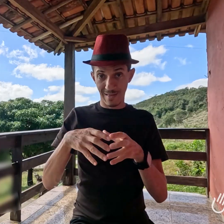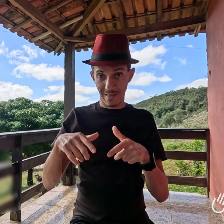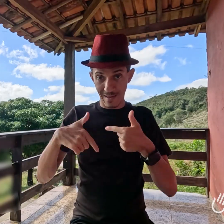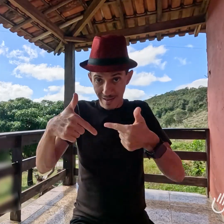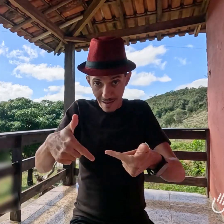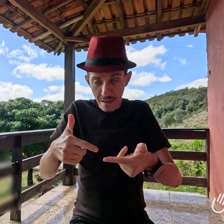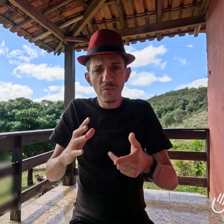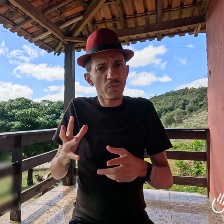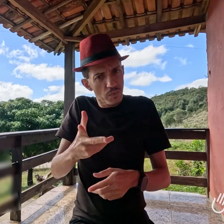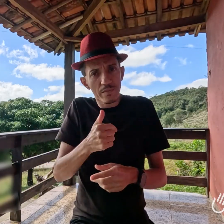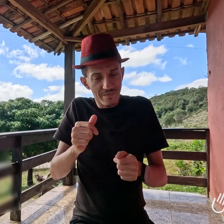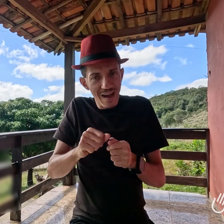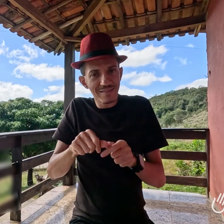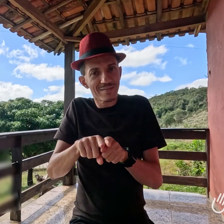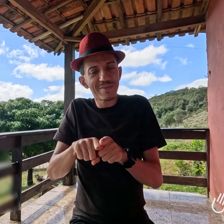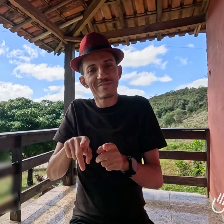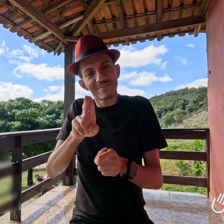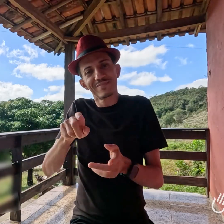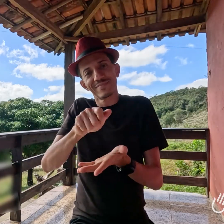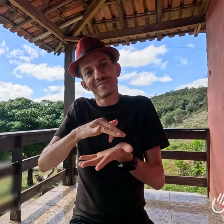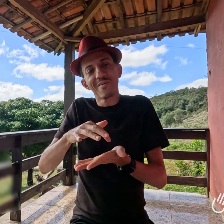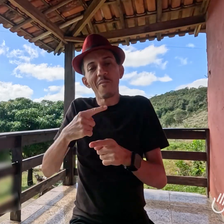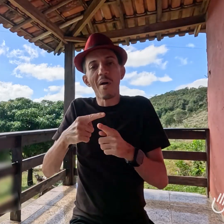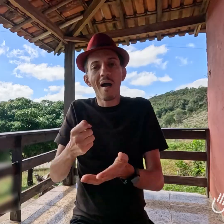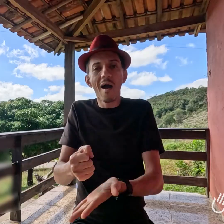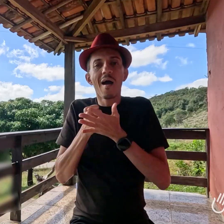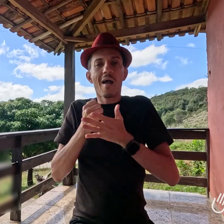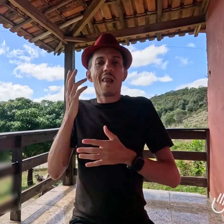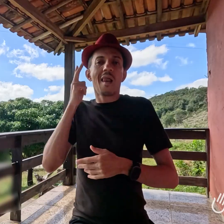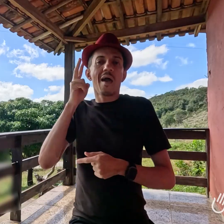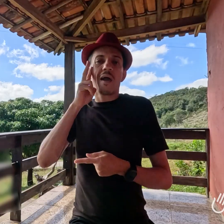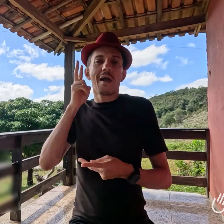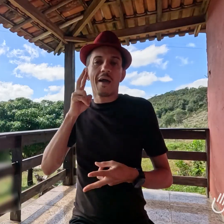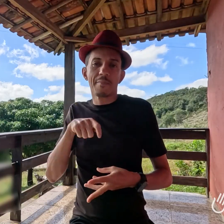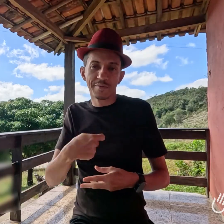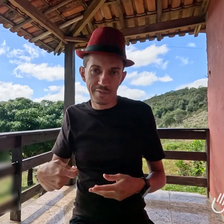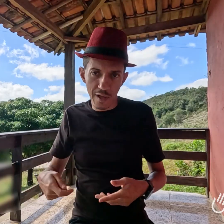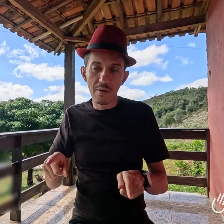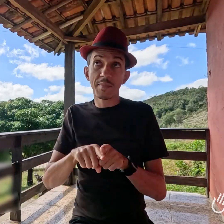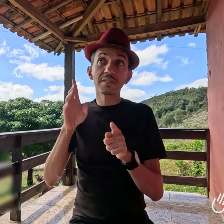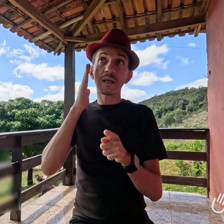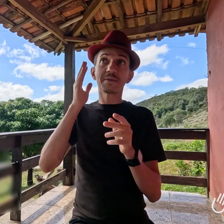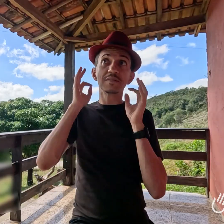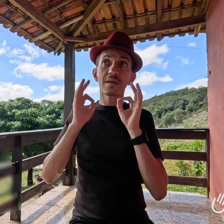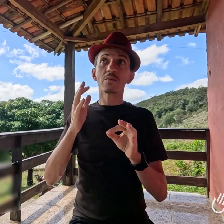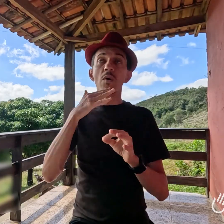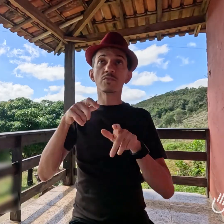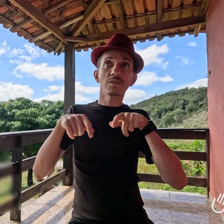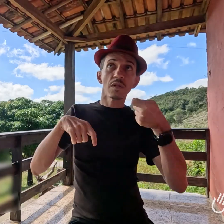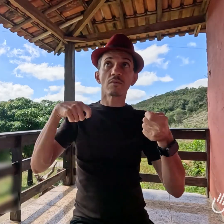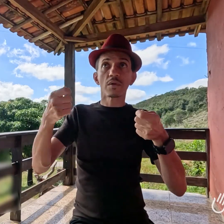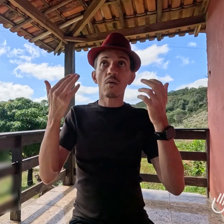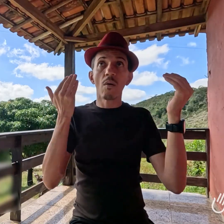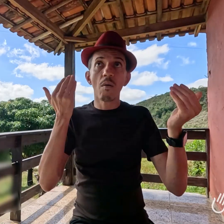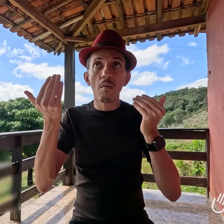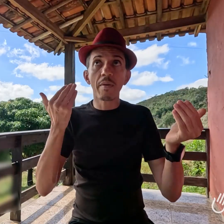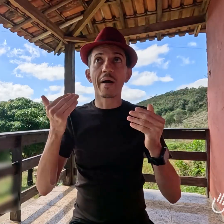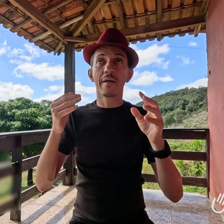sinais. Então, toda a nossa equipe está preparada aqui com a escrita de sinais também, e isso faz com que nós lembremos de tudo aquilo que a gente